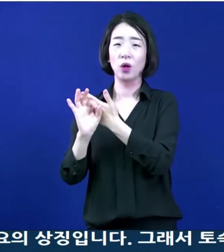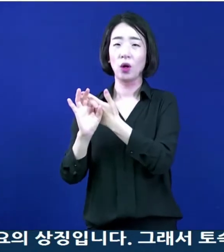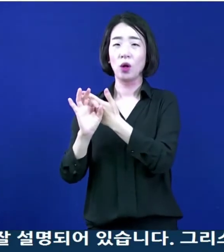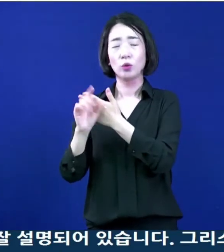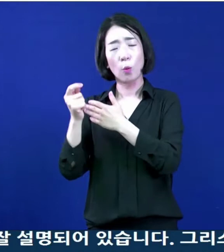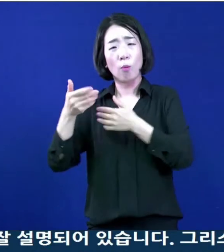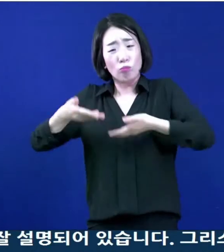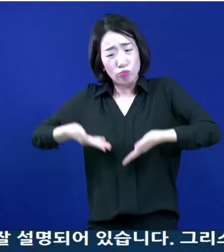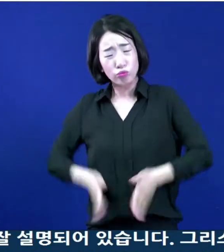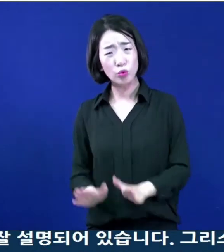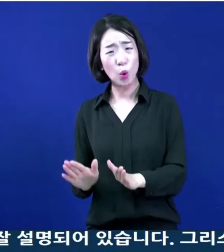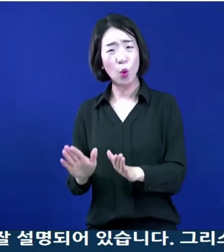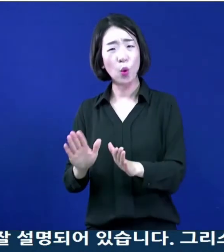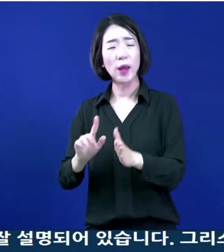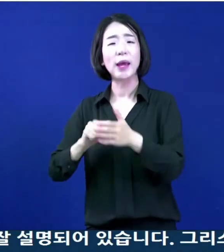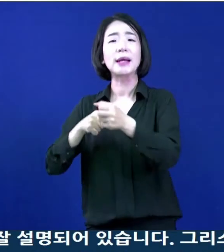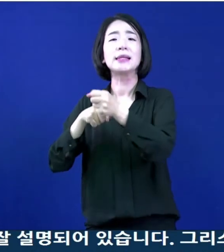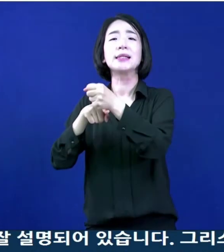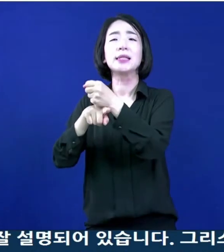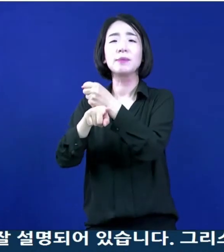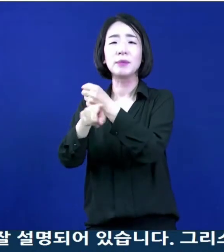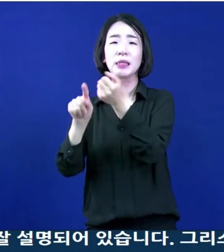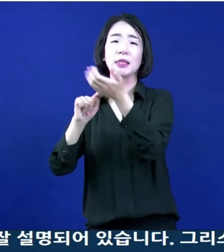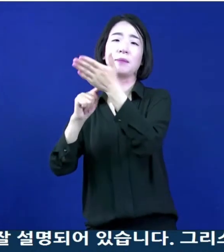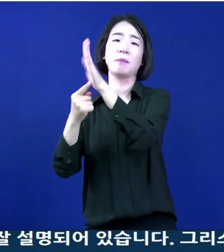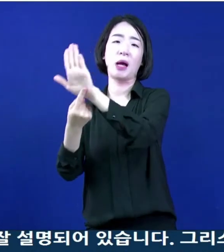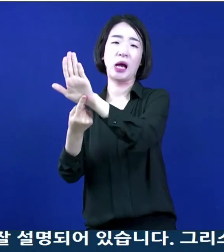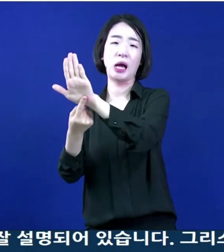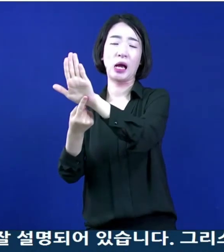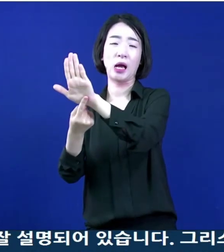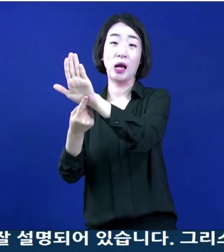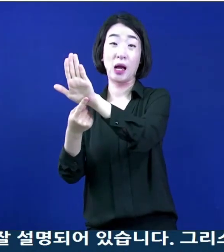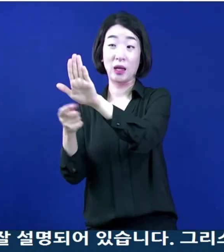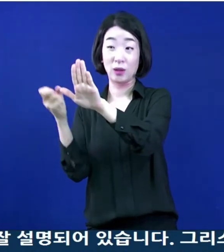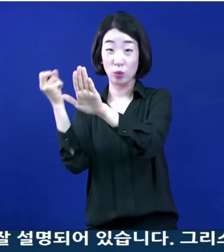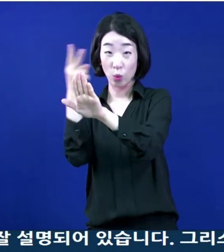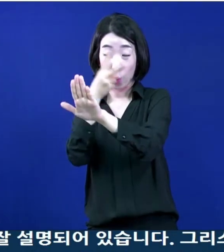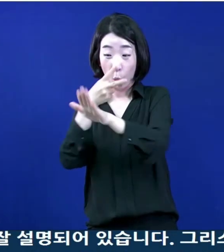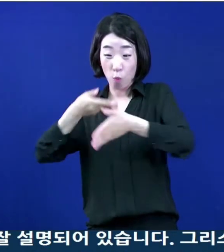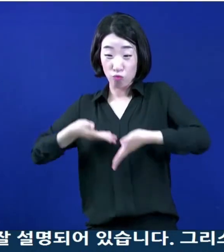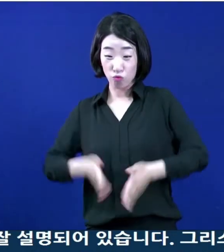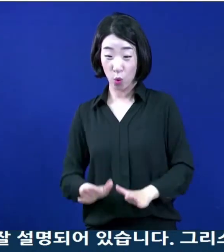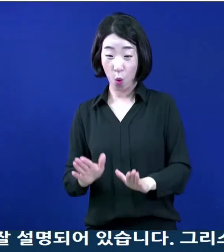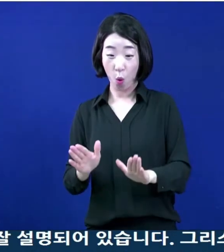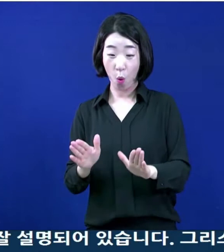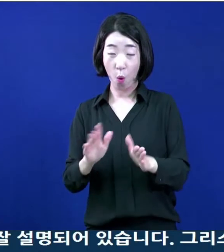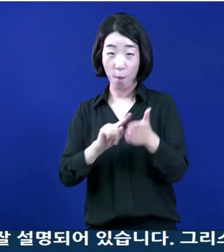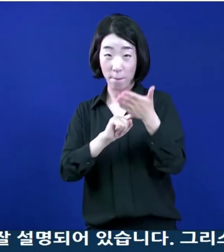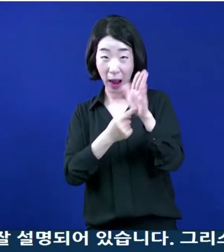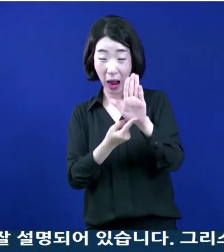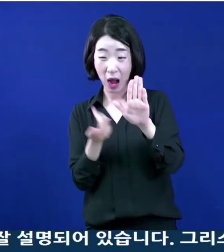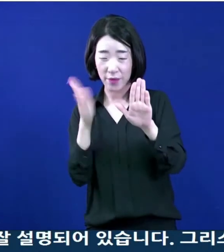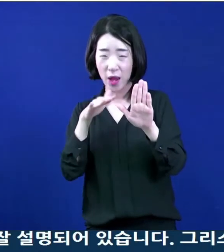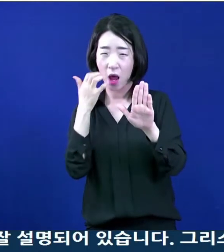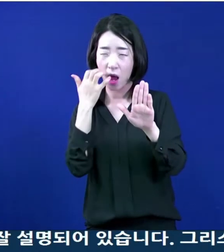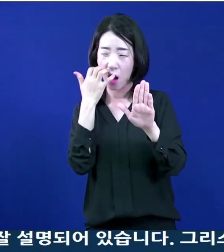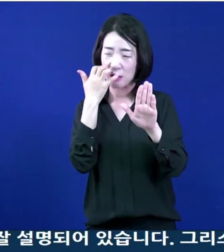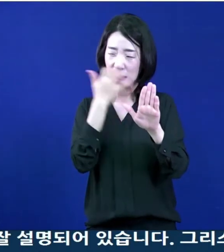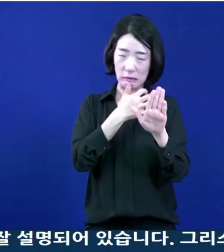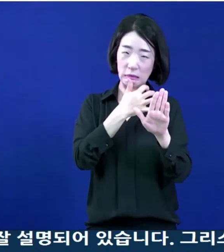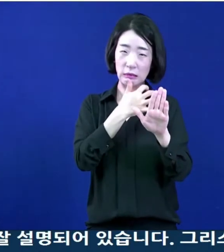풍요를 상징한다는 이상한 신이 그 안에 음란을 겸해서 그 지역의 모든